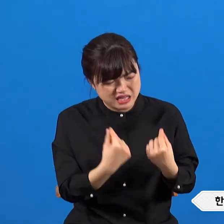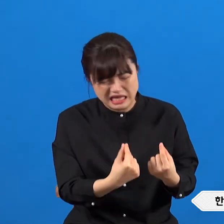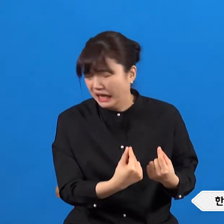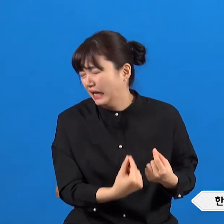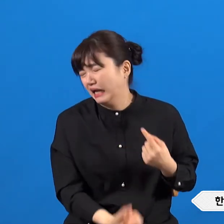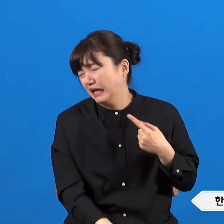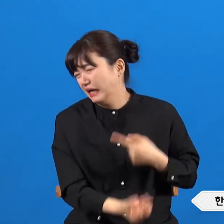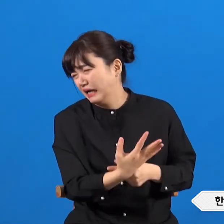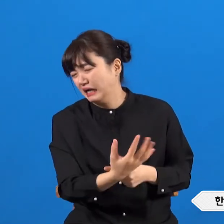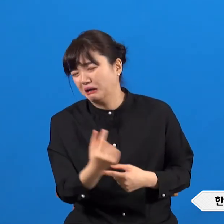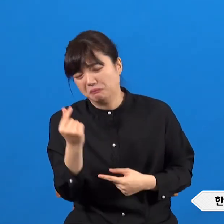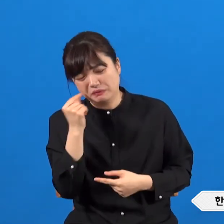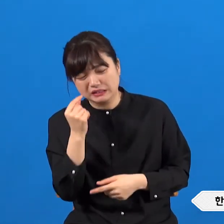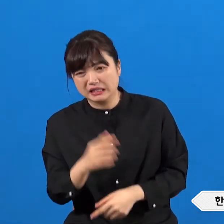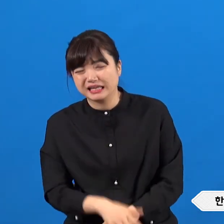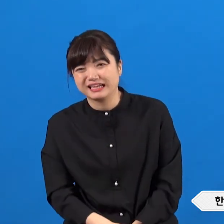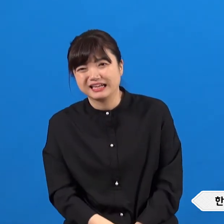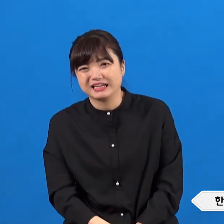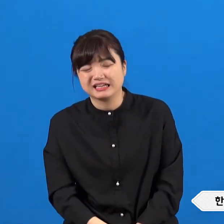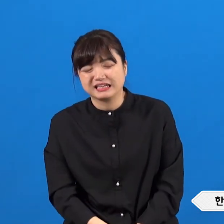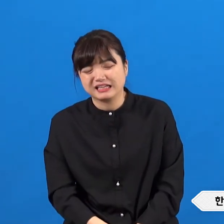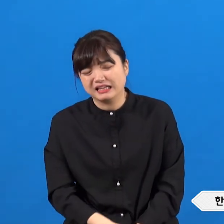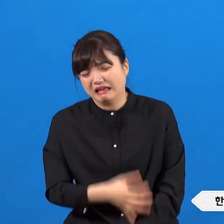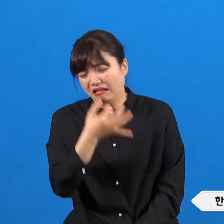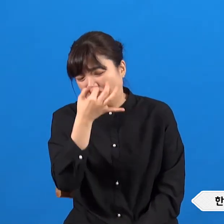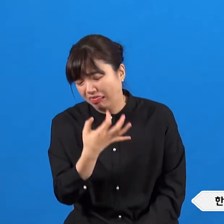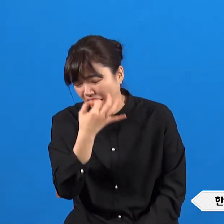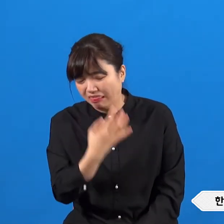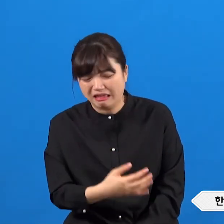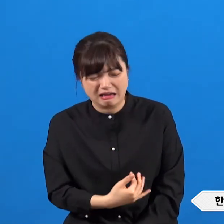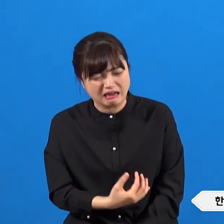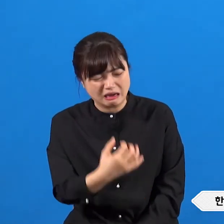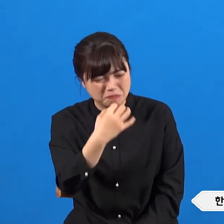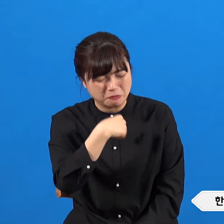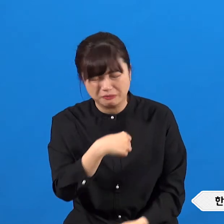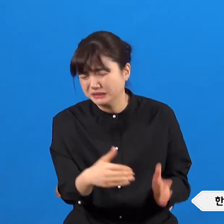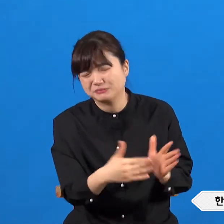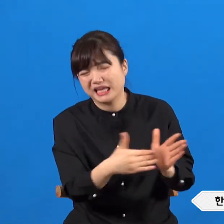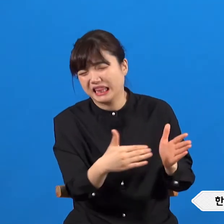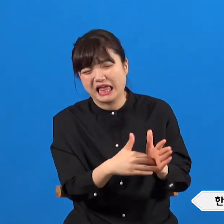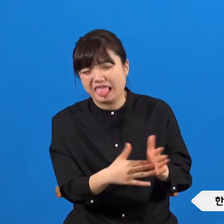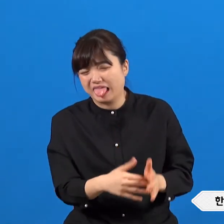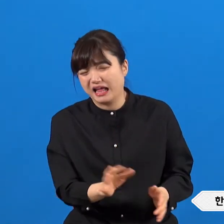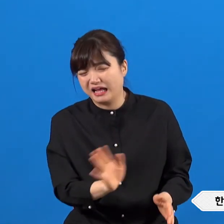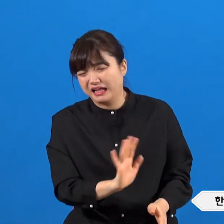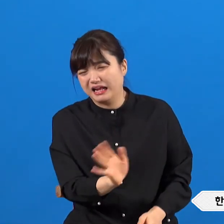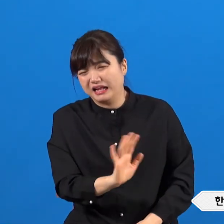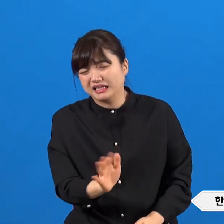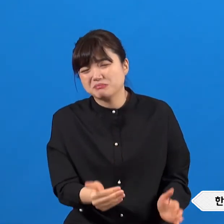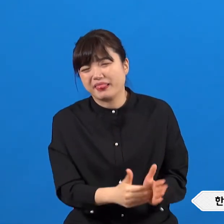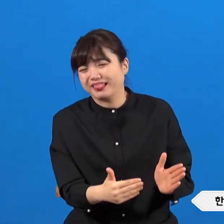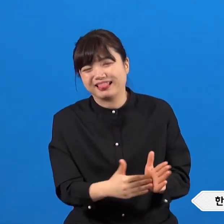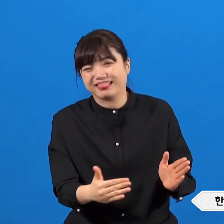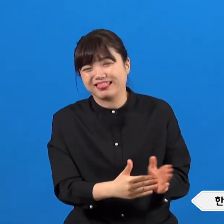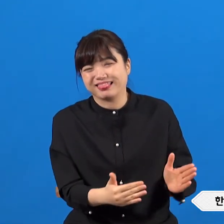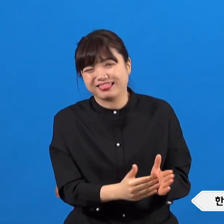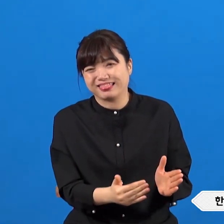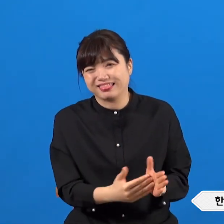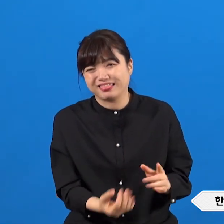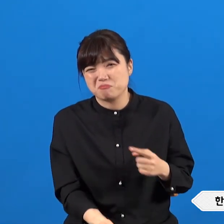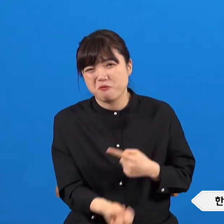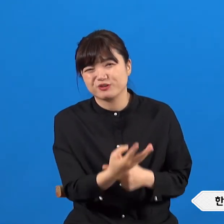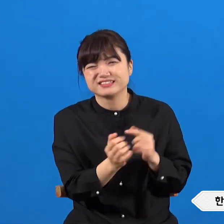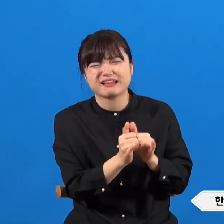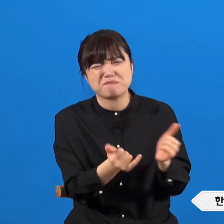않을 겁니다. 이제 지칩니다. 그래서 아이고 막 보람 안 느껴도 좋으니까 그냥 내 안 할란다 그러는 사람이